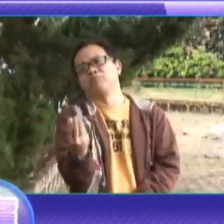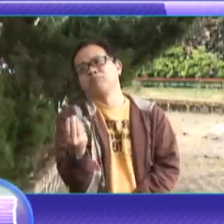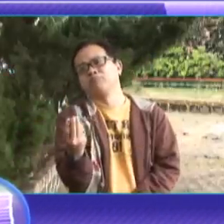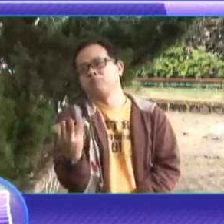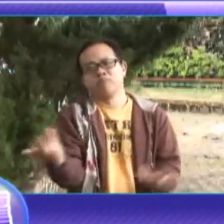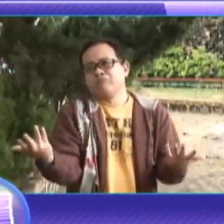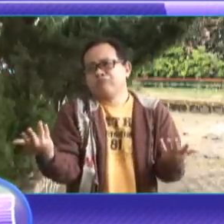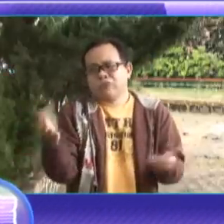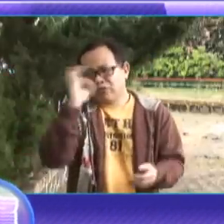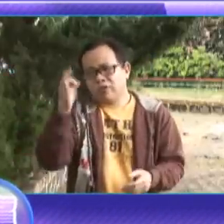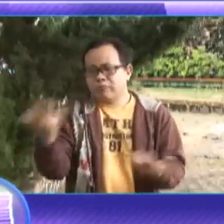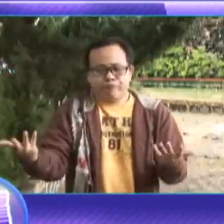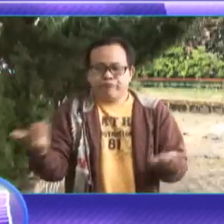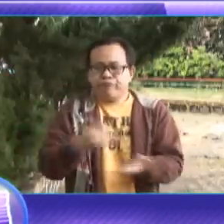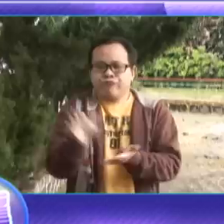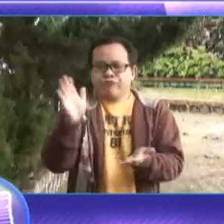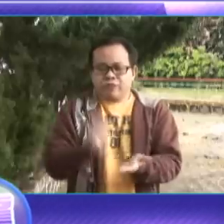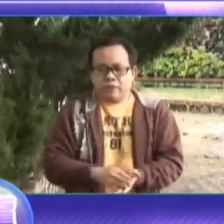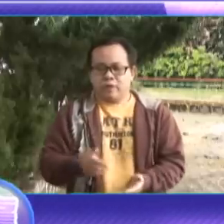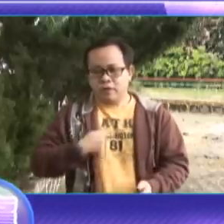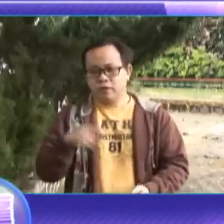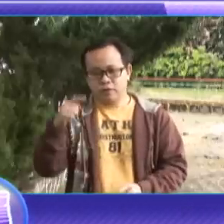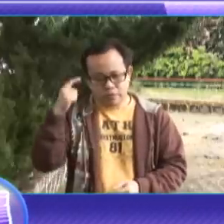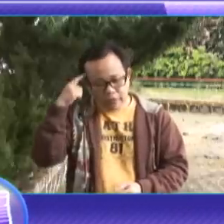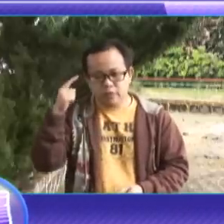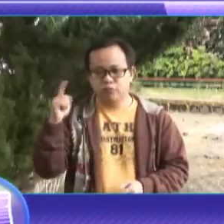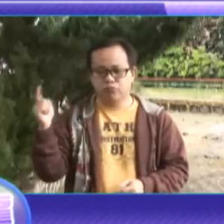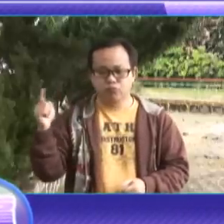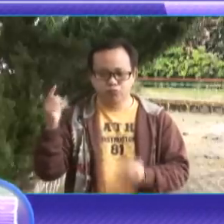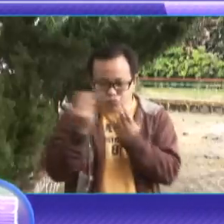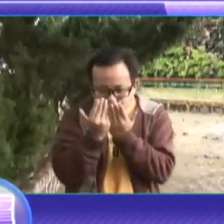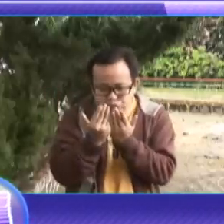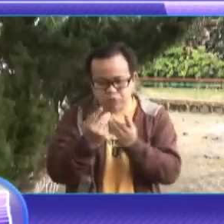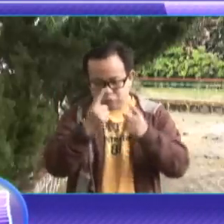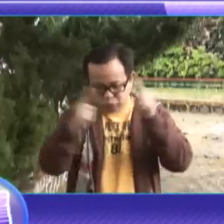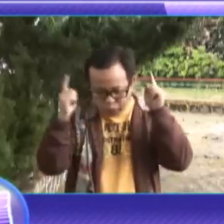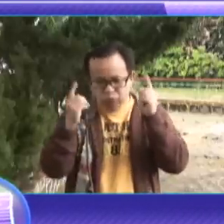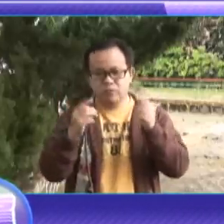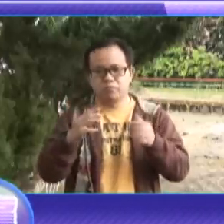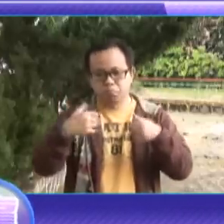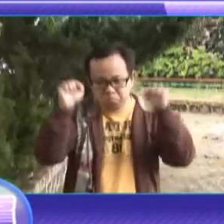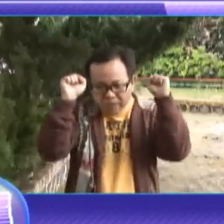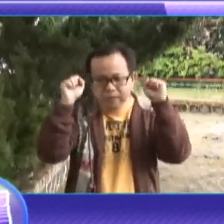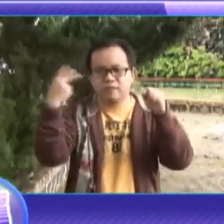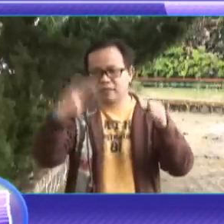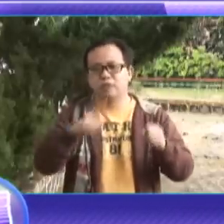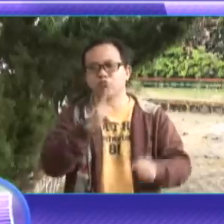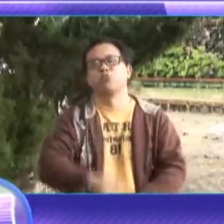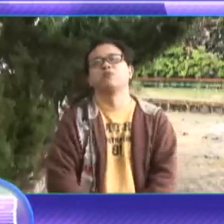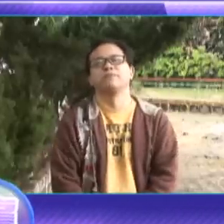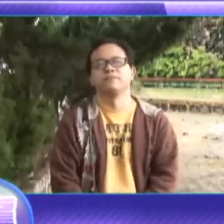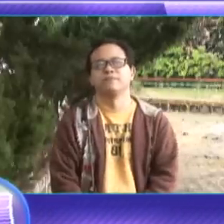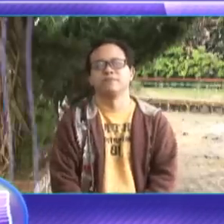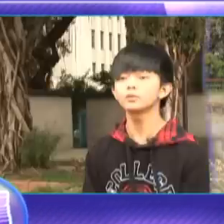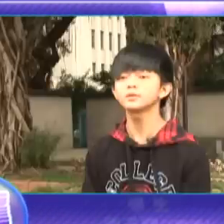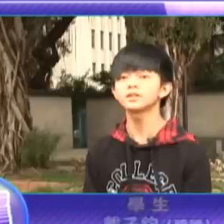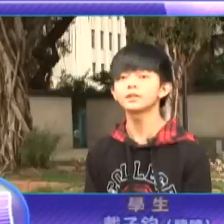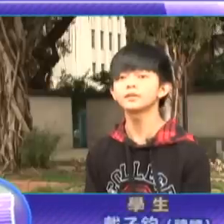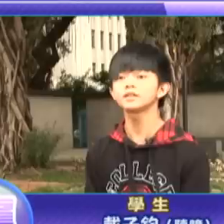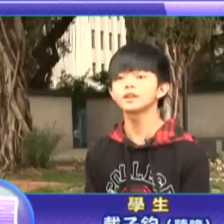那就是找不到啊，我也没办法，只好算了。我想啊，等大学毕业以后再说吧。 父母常常会跟小孩